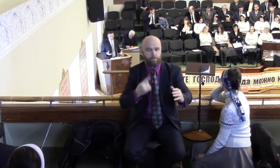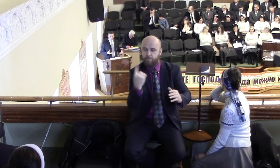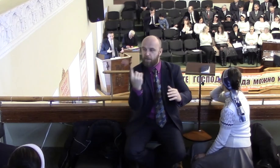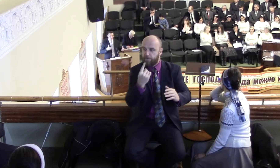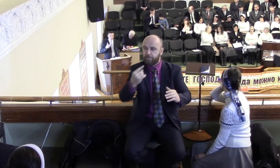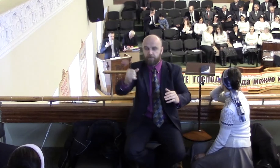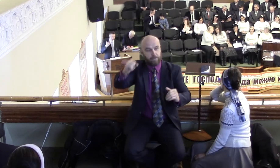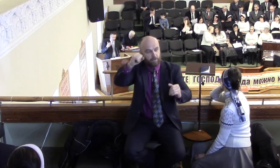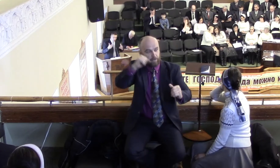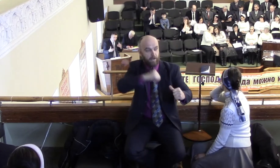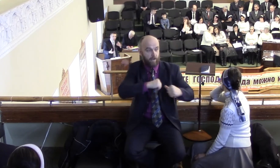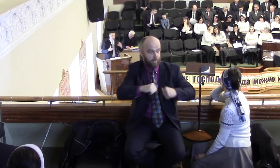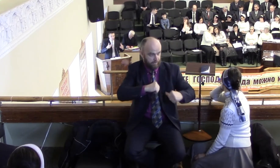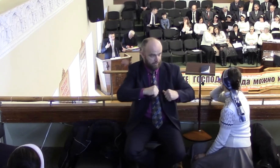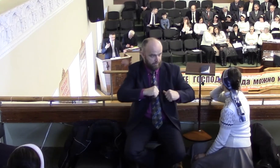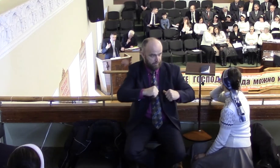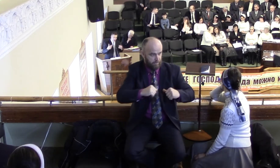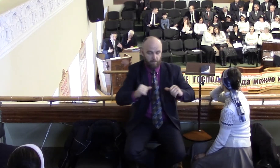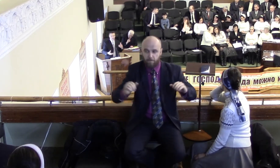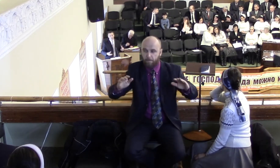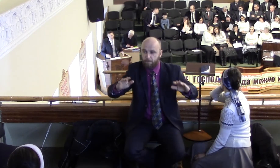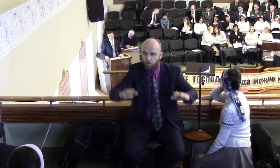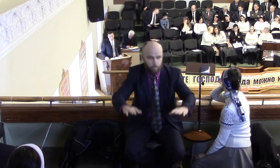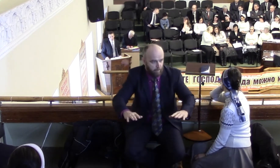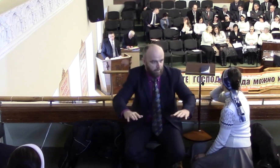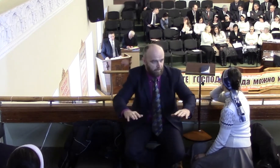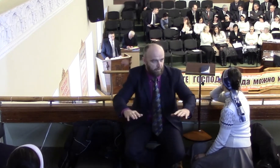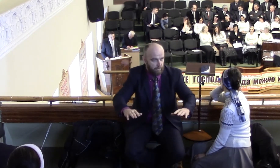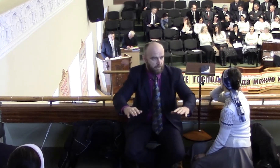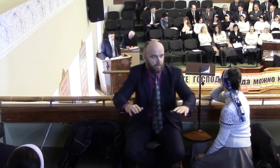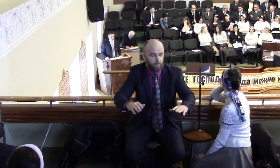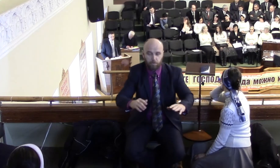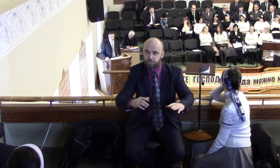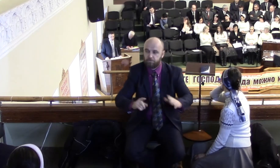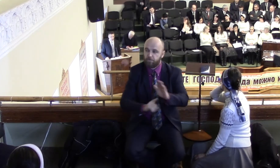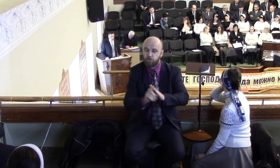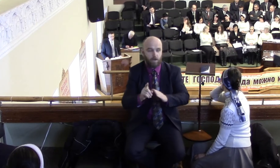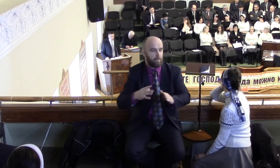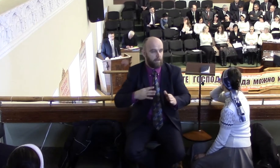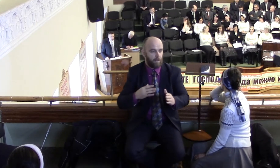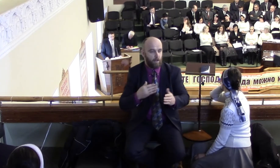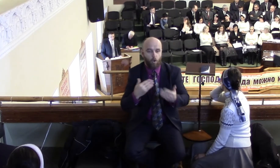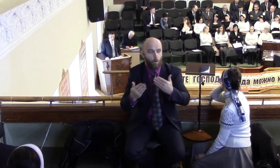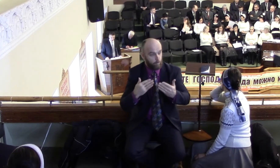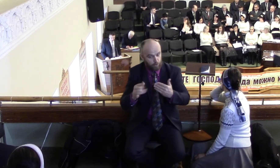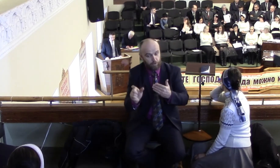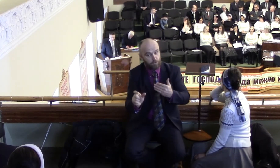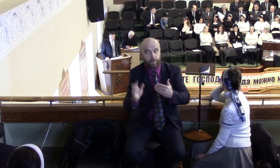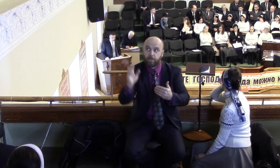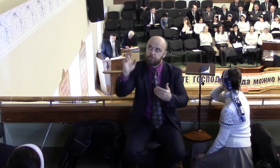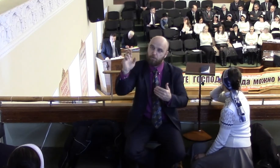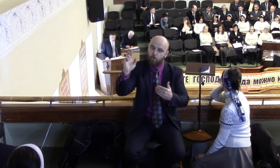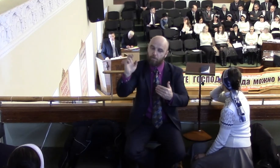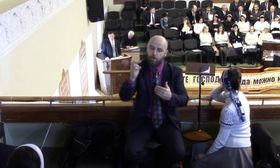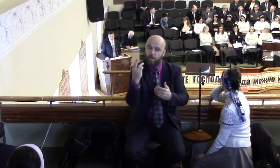человека, когда человек свободно общался с Творцом своим. Но то, что